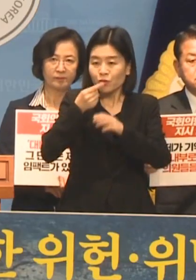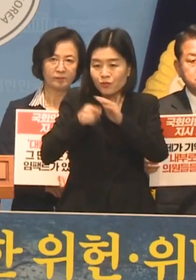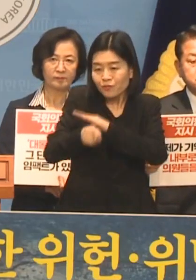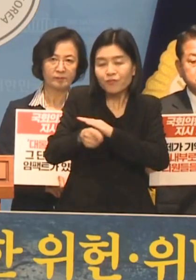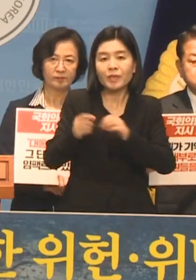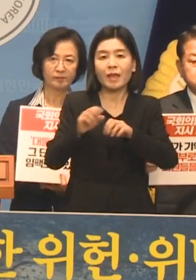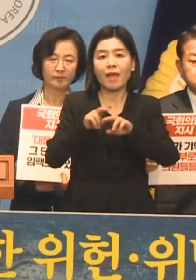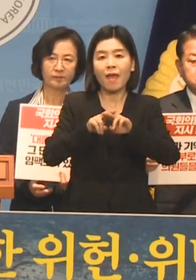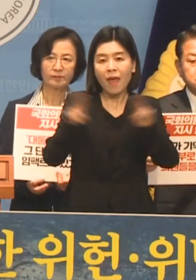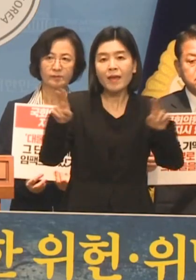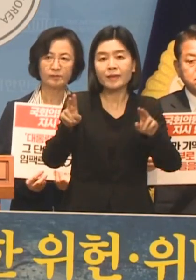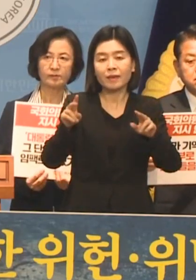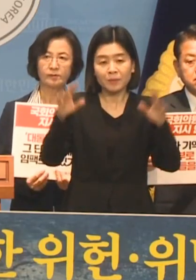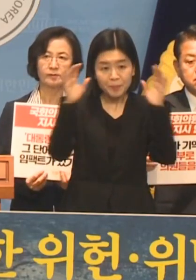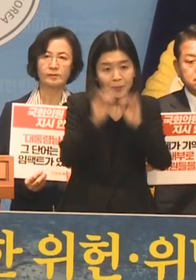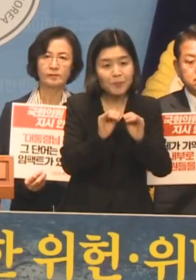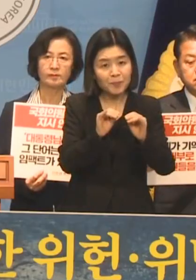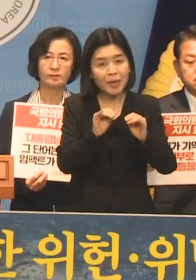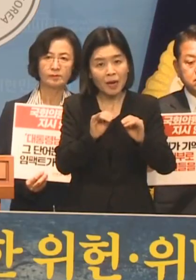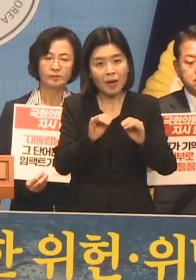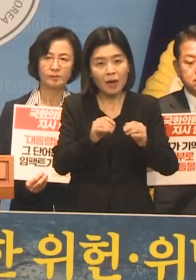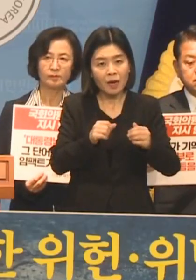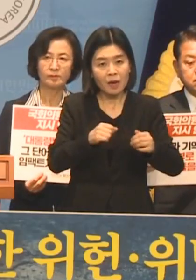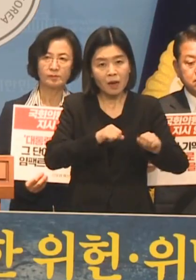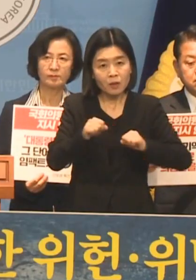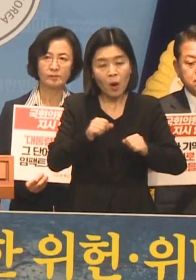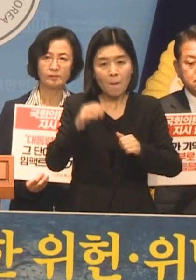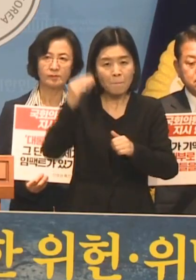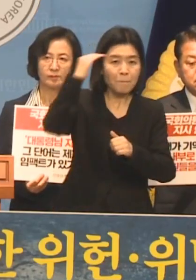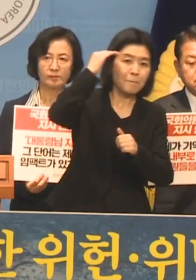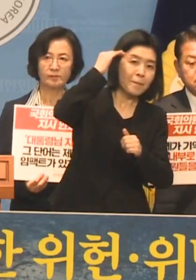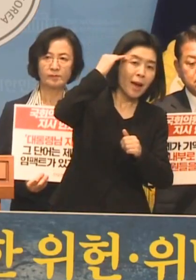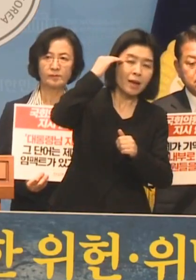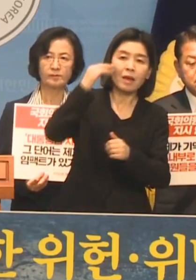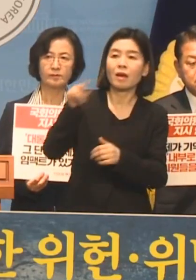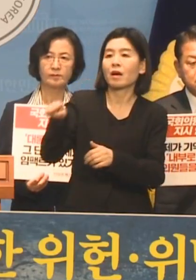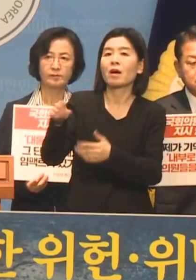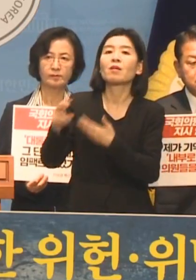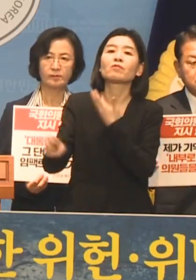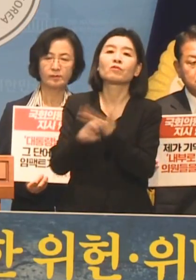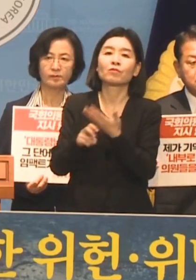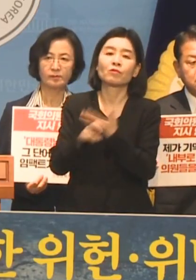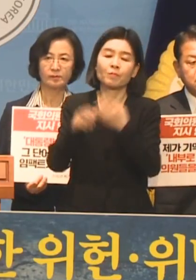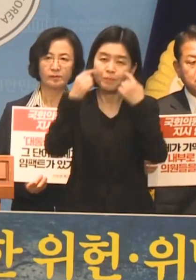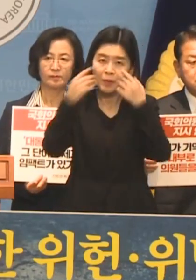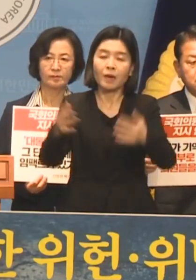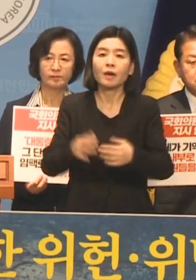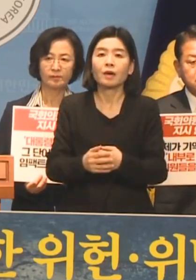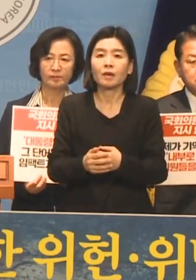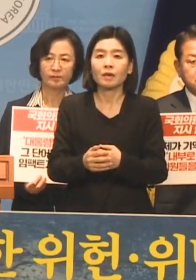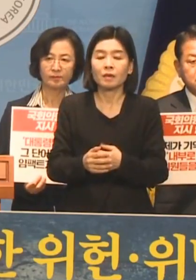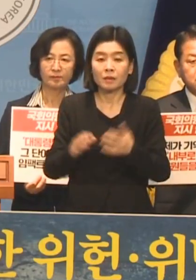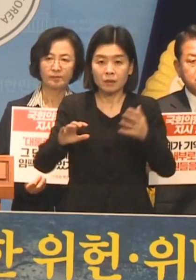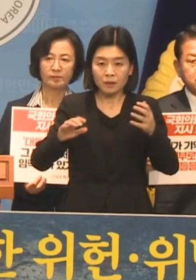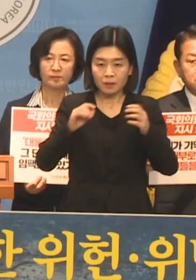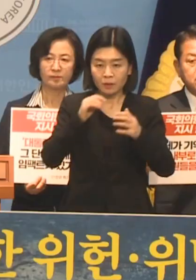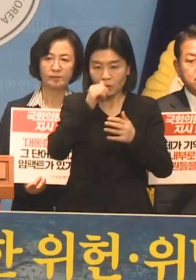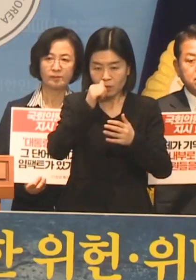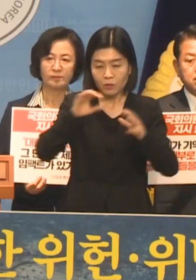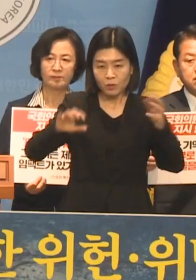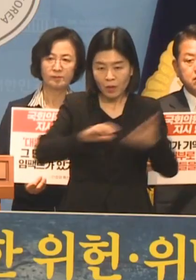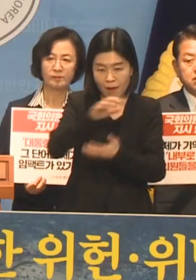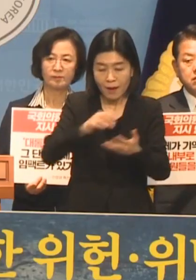한 중대한 위법 사항입니다. 이와 함께 내란 국조특위 민주당